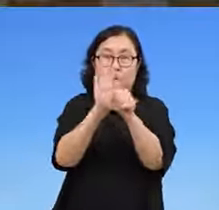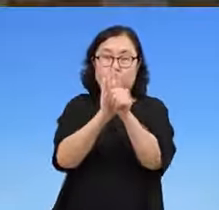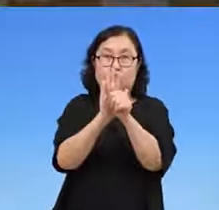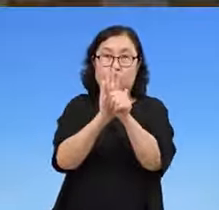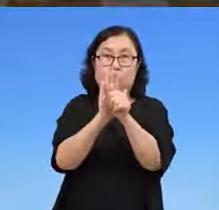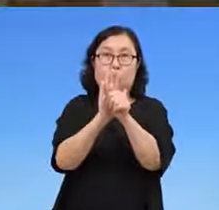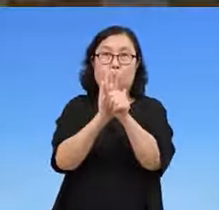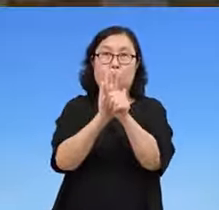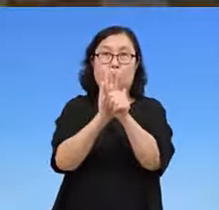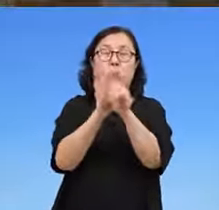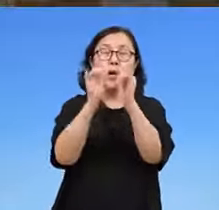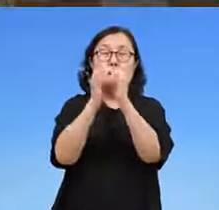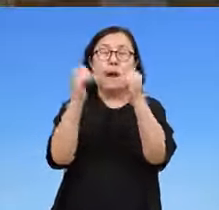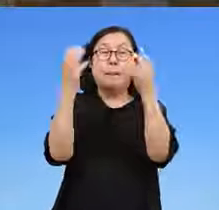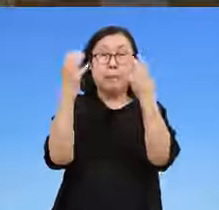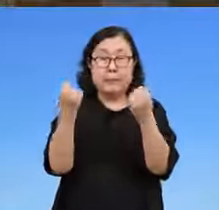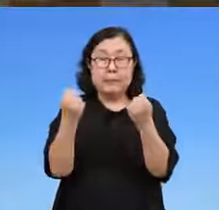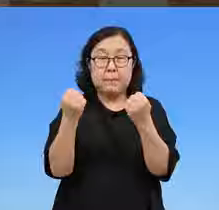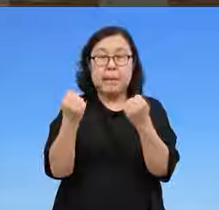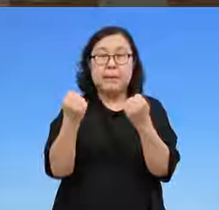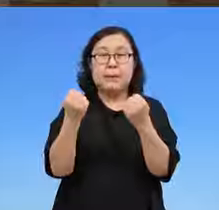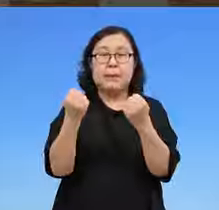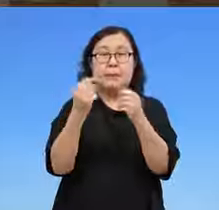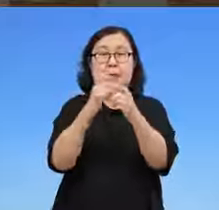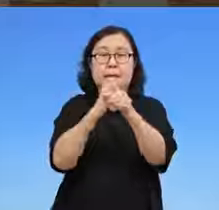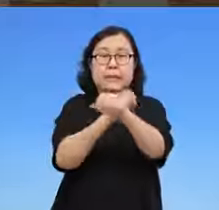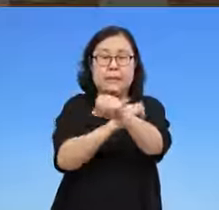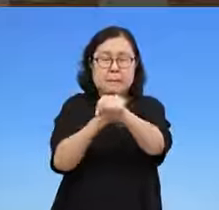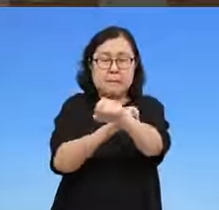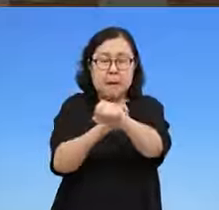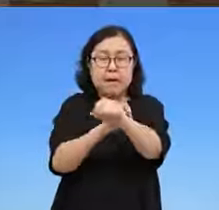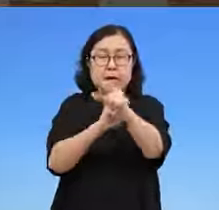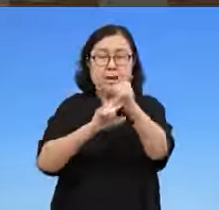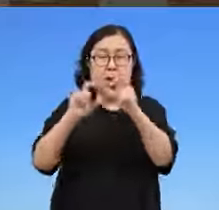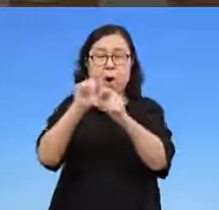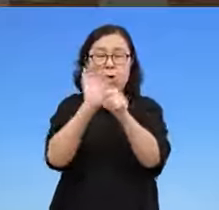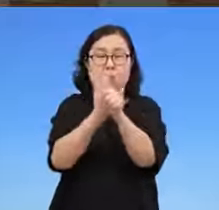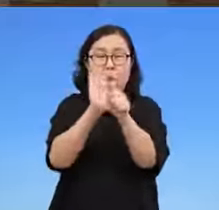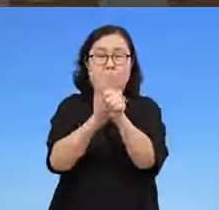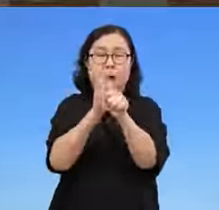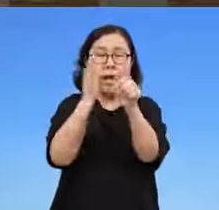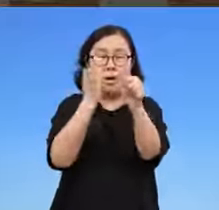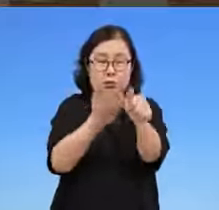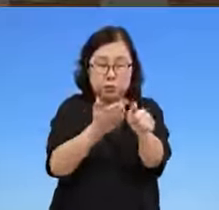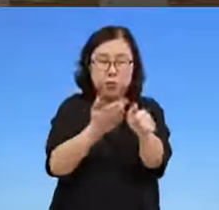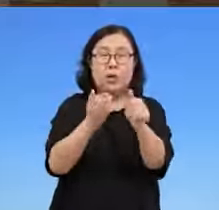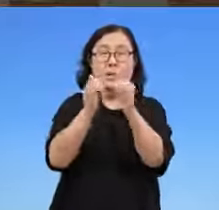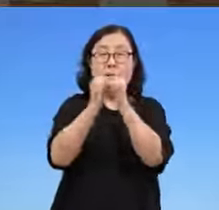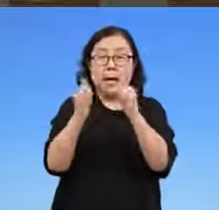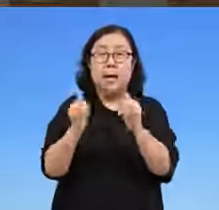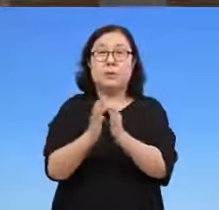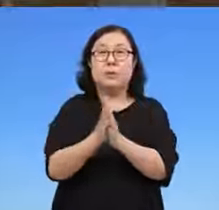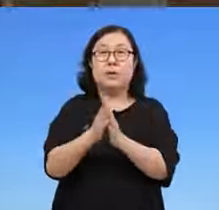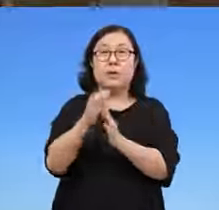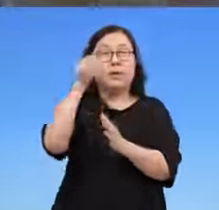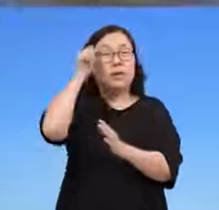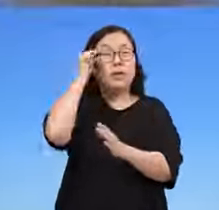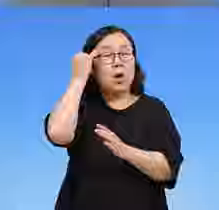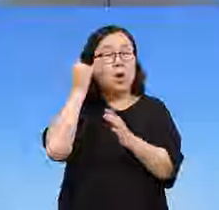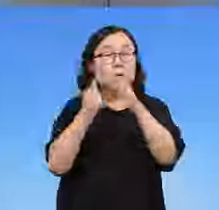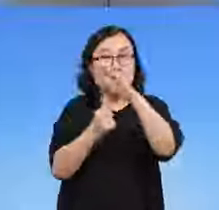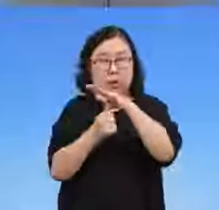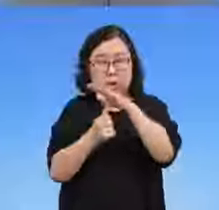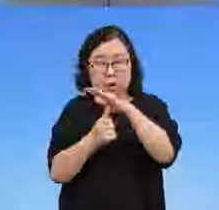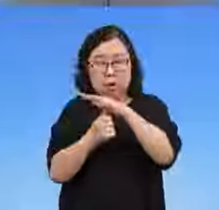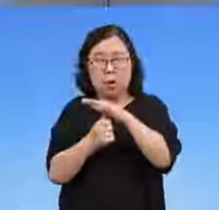이웃들이 많지만 그중에 두드러지게 우리가 도와야 될, 적용해야 될 인물은 저는 청소년들과 다음 세대라고 생각합니다.